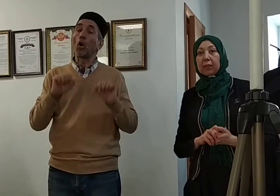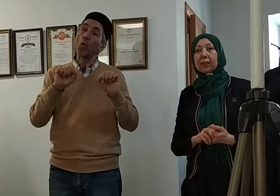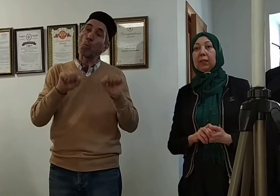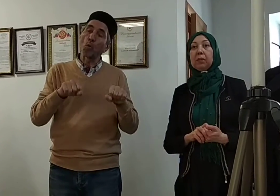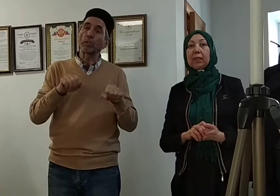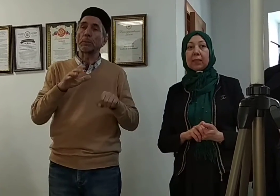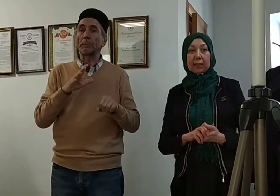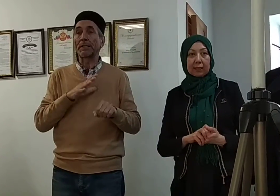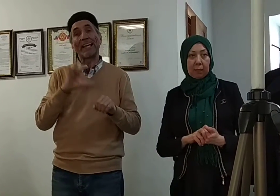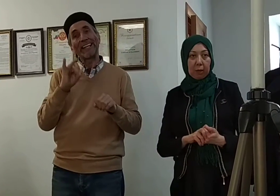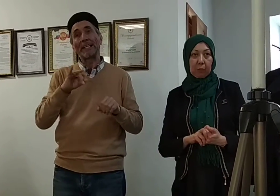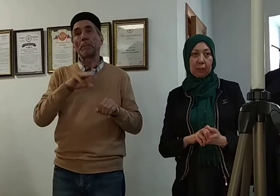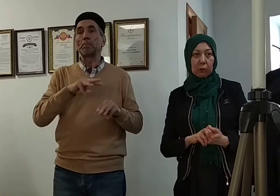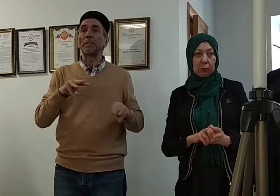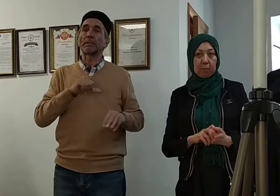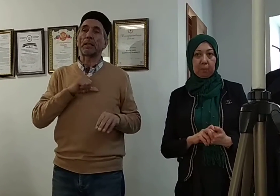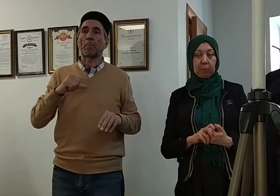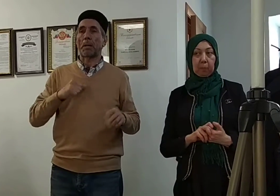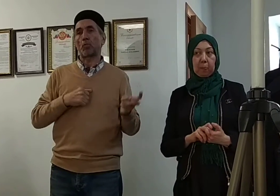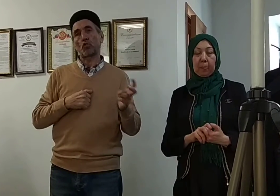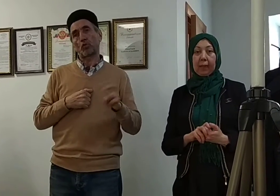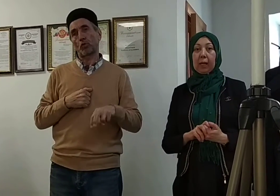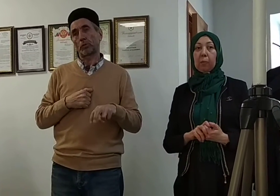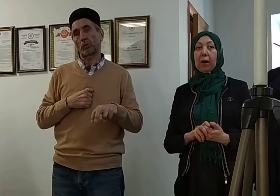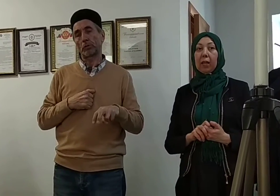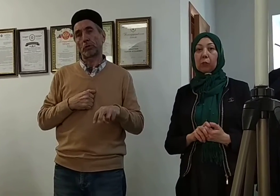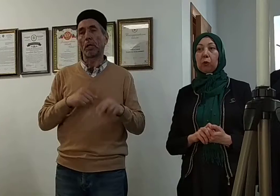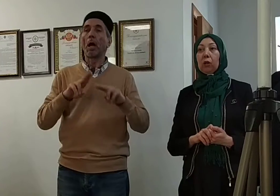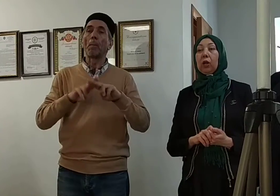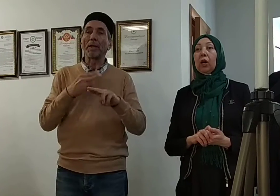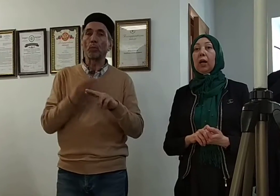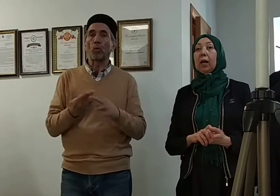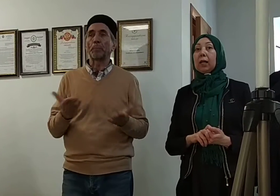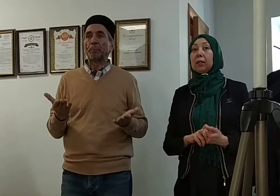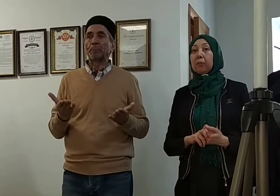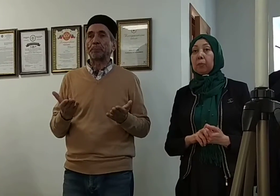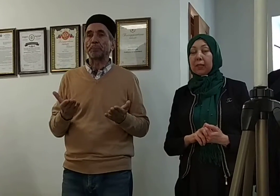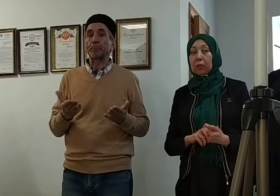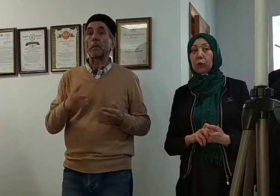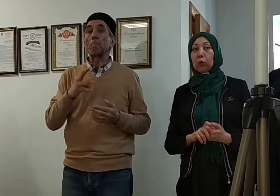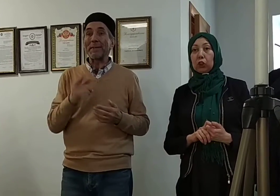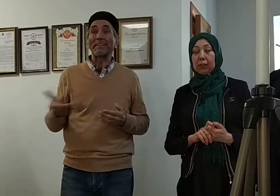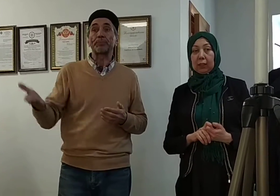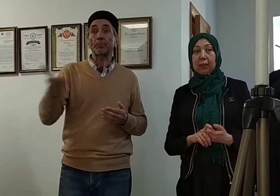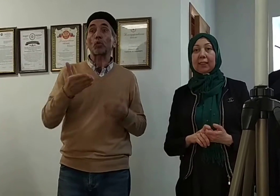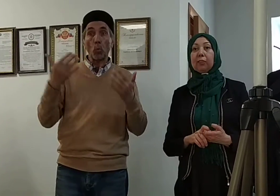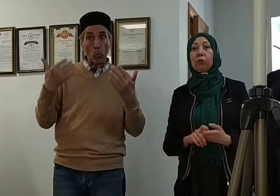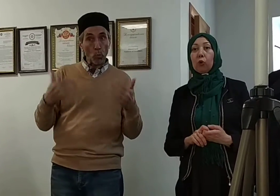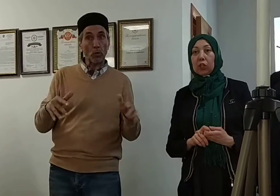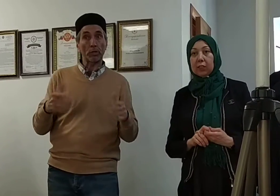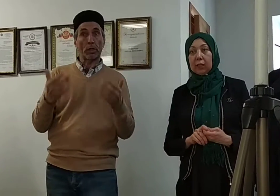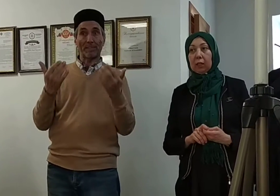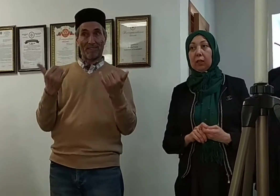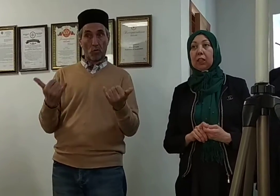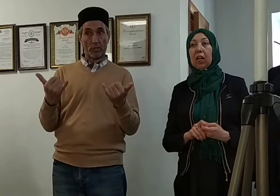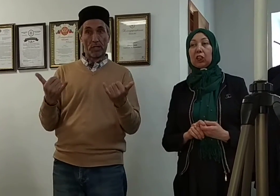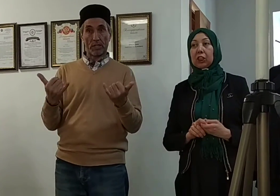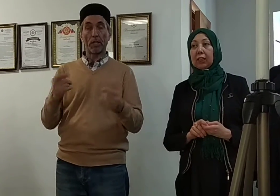Может быть, и министр сама придет. Поэтому мы уже